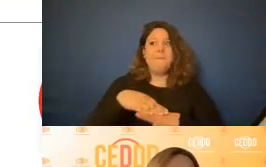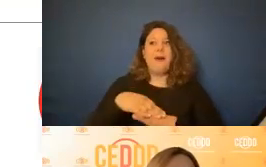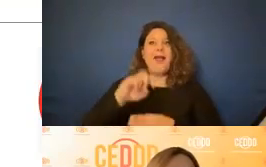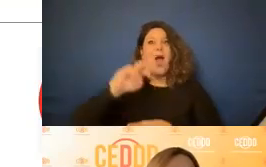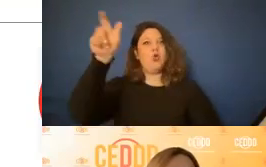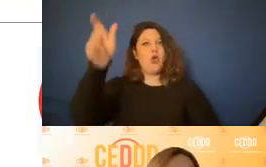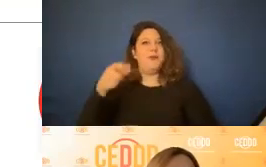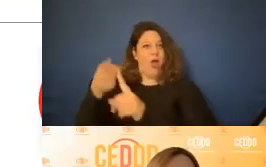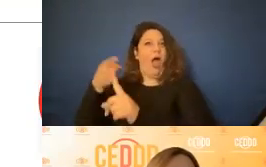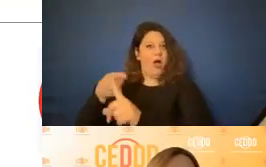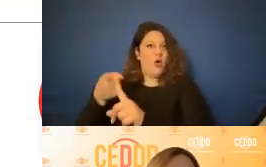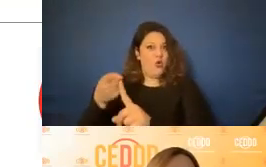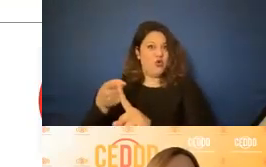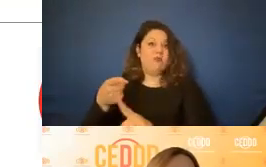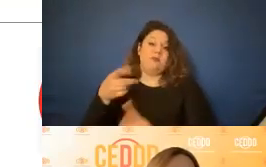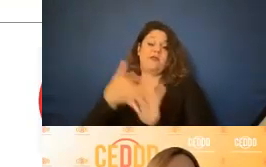legal sobre el padre.